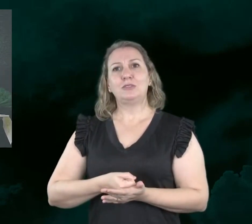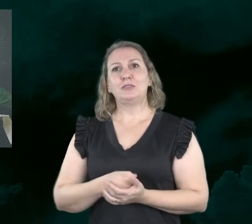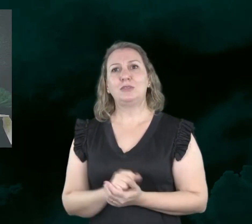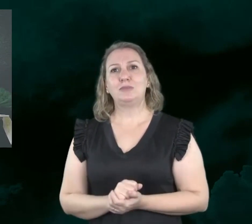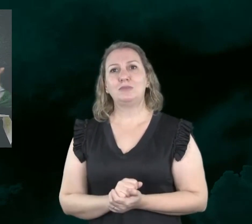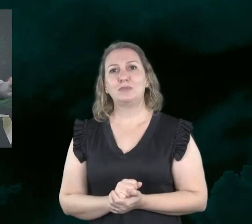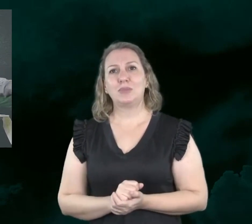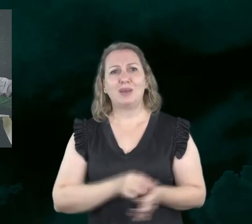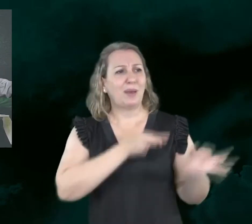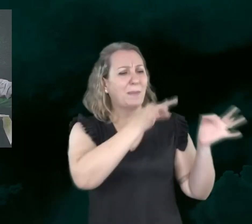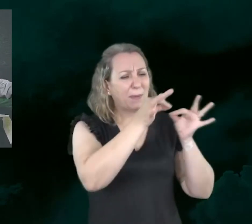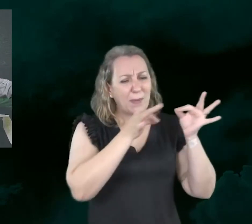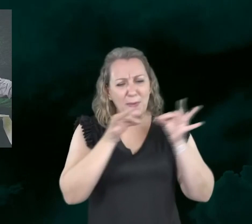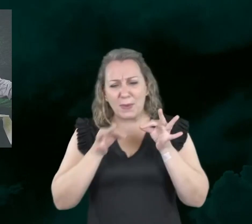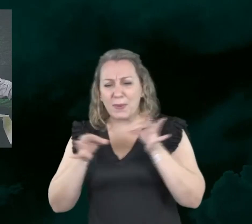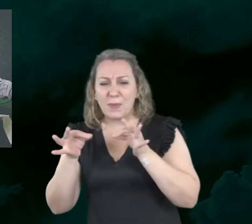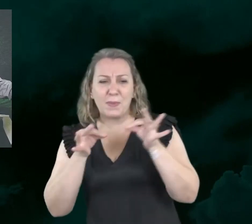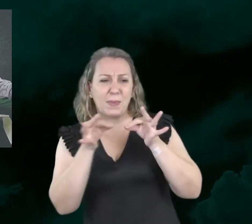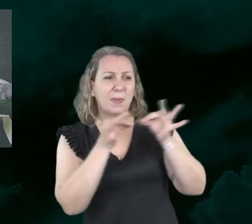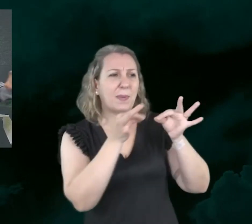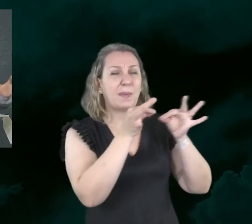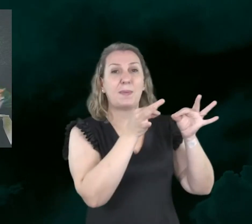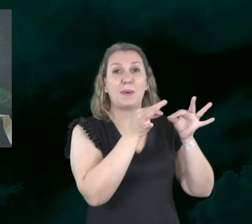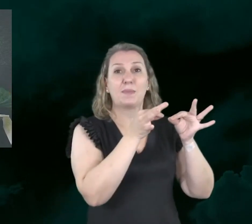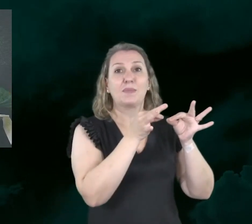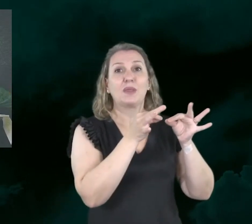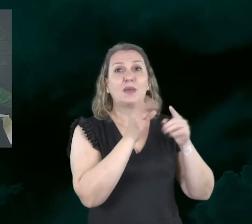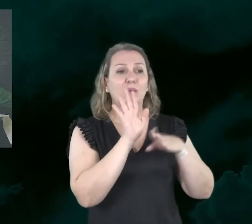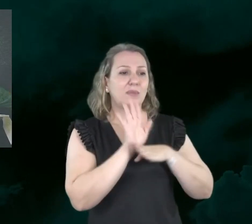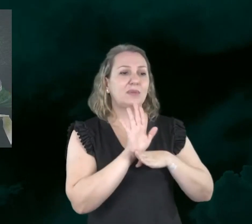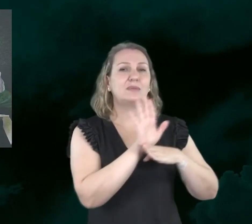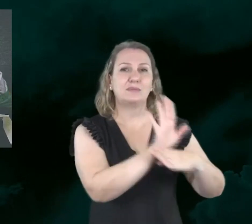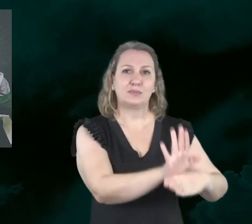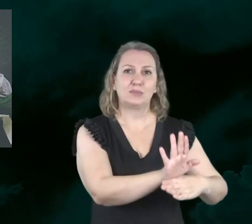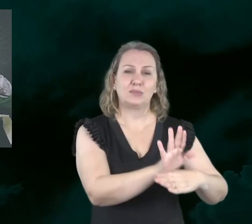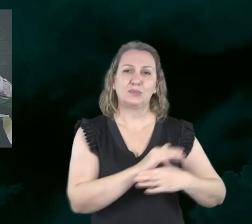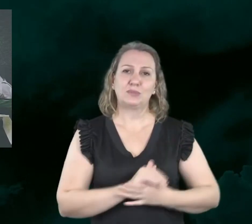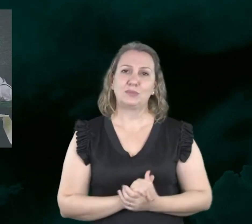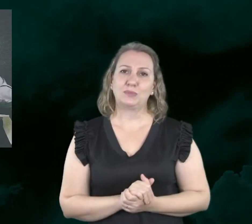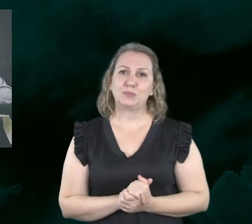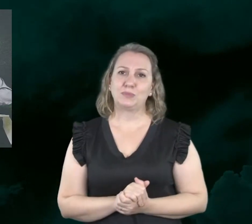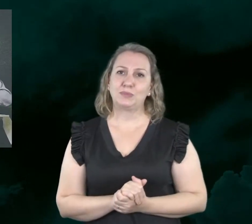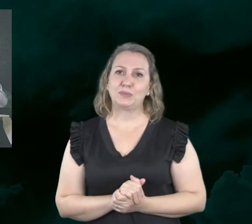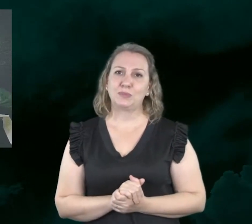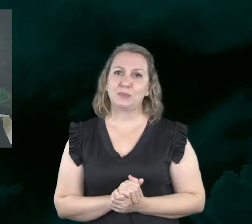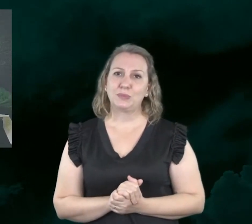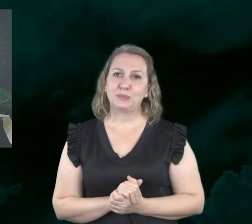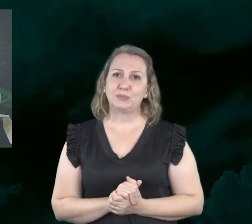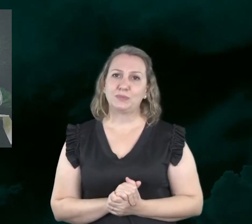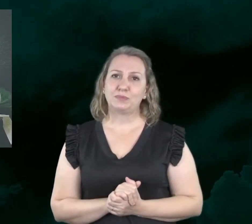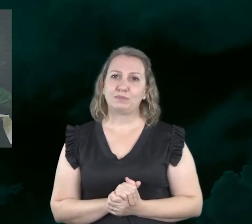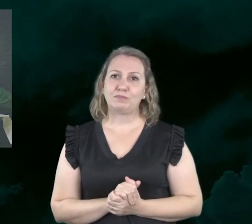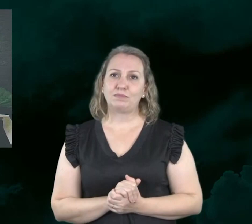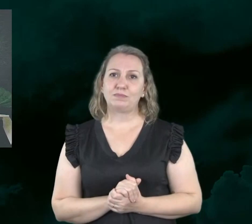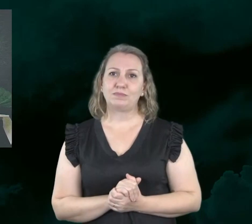de cuidado. Aí, irmãos, isso